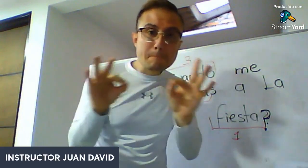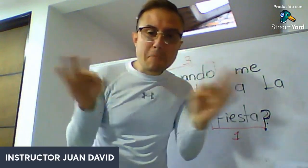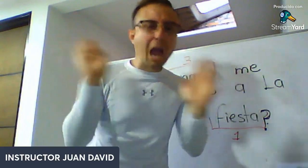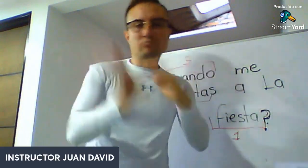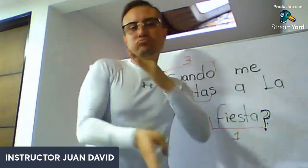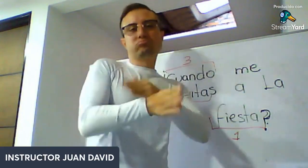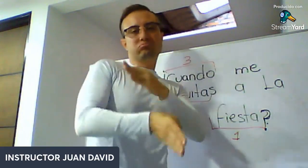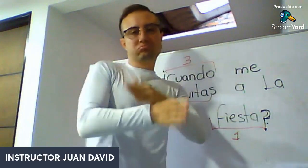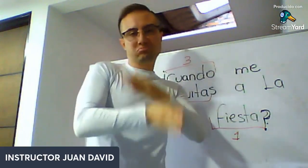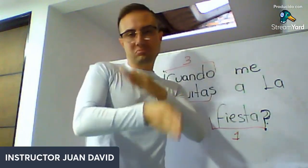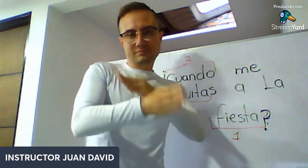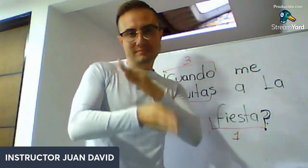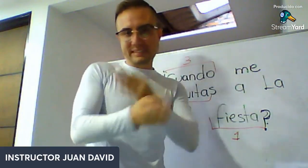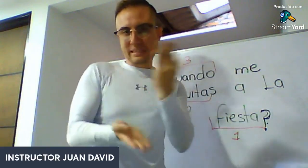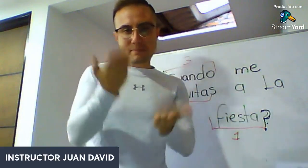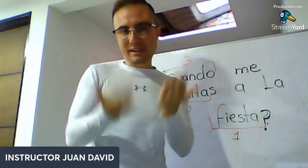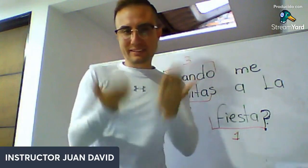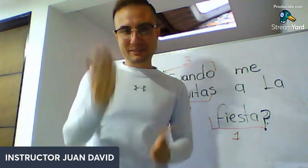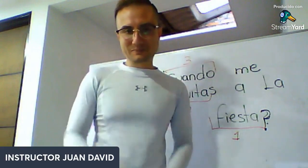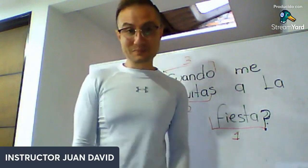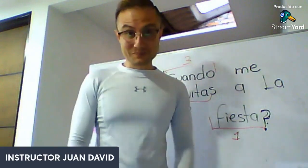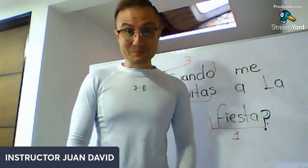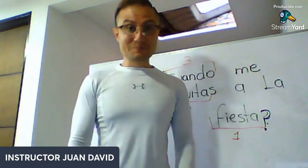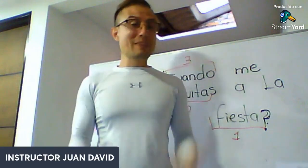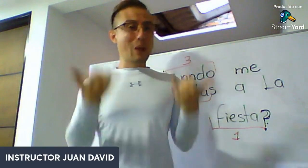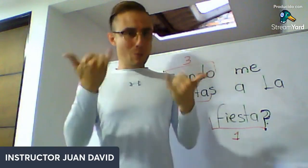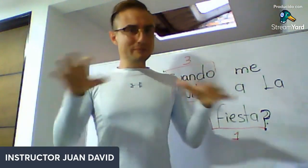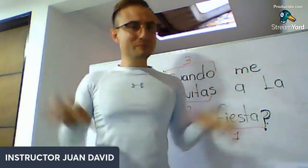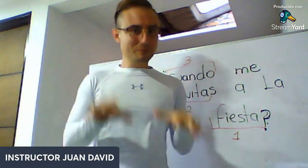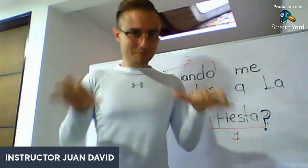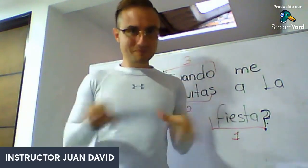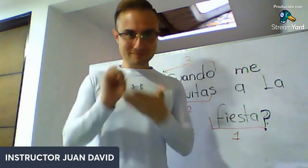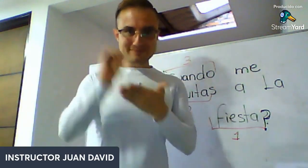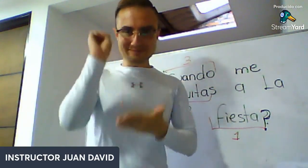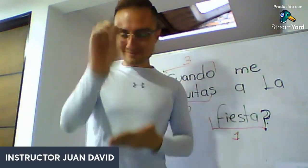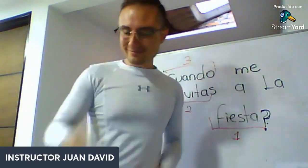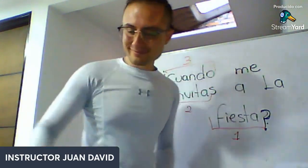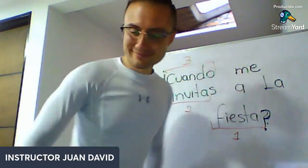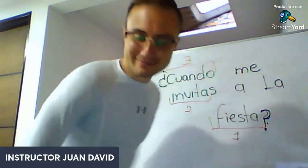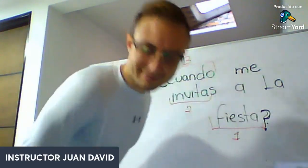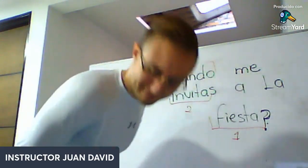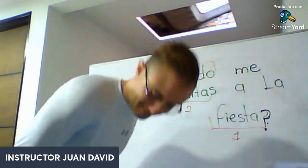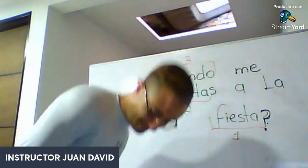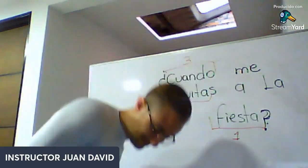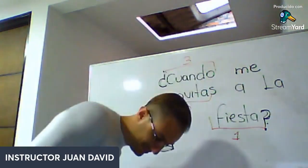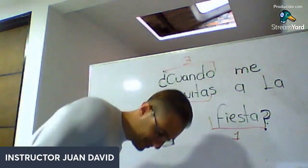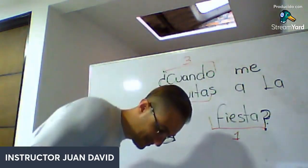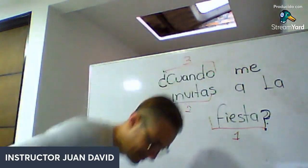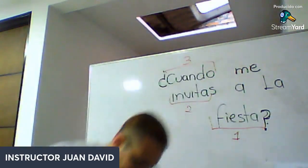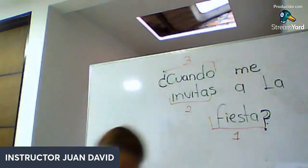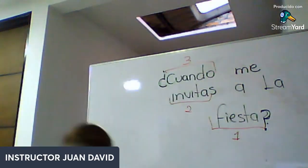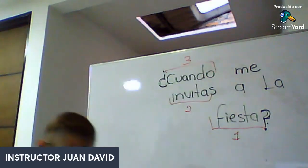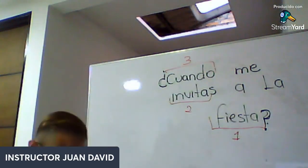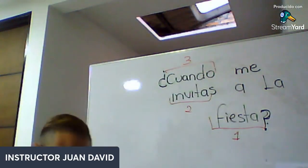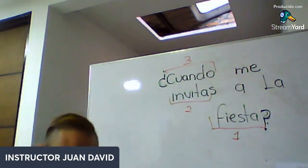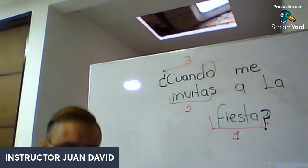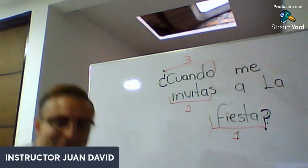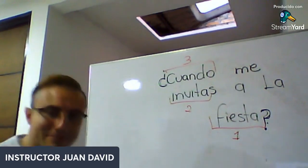vamos a ir rotando las para que puedan participar las demás sí entonces voy a enviar el link de la actividad